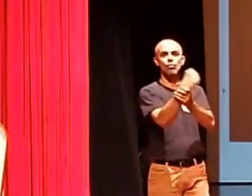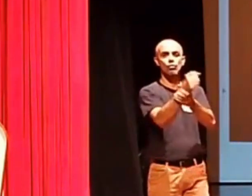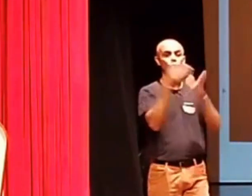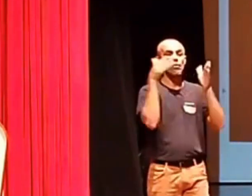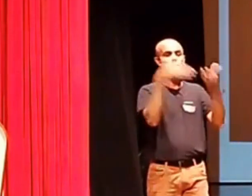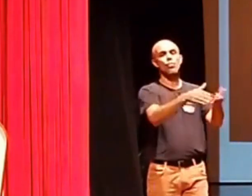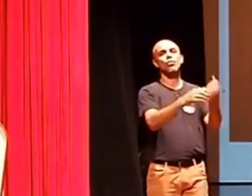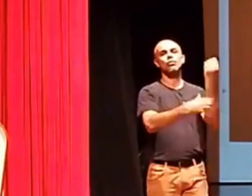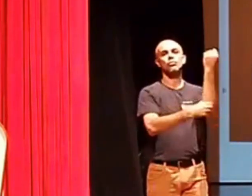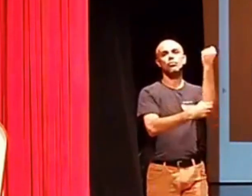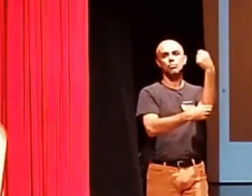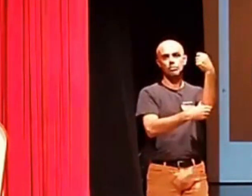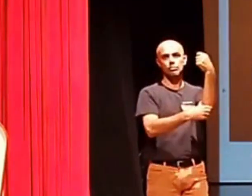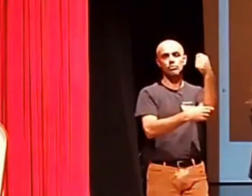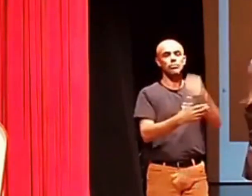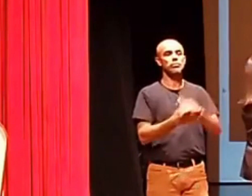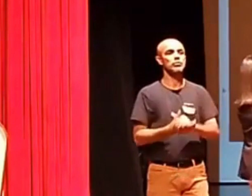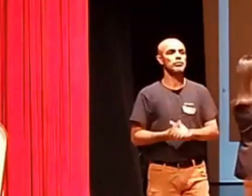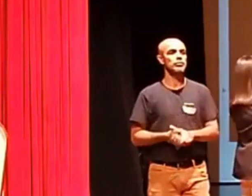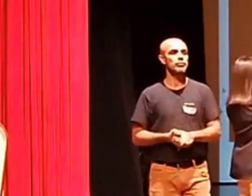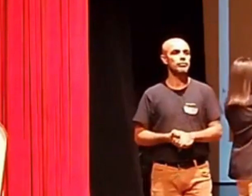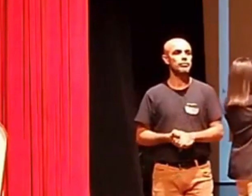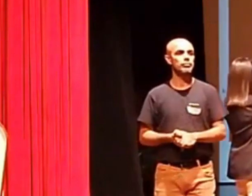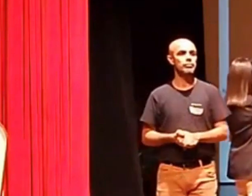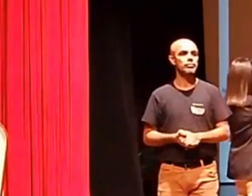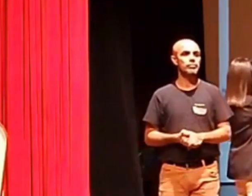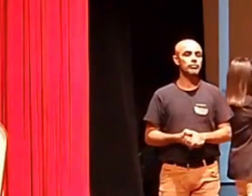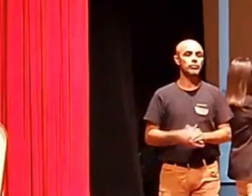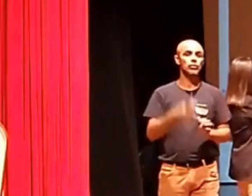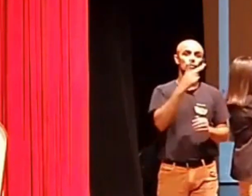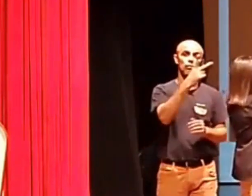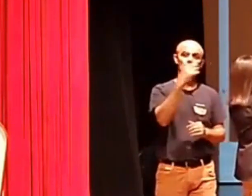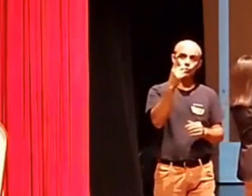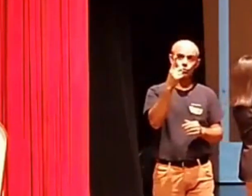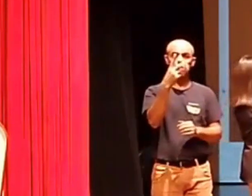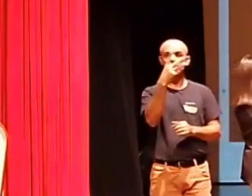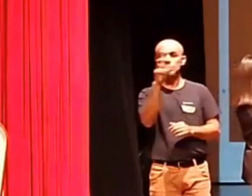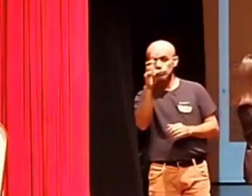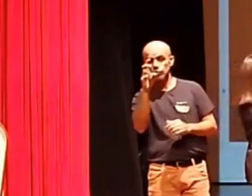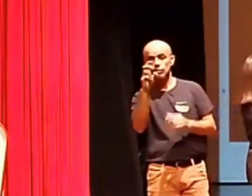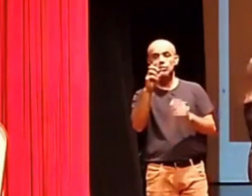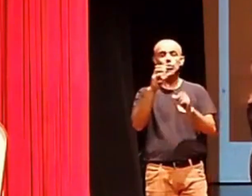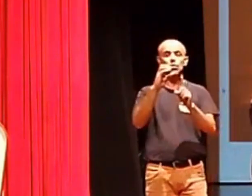escoliose. Bom, 21